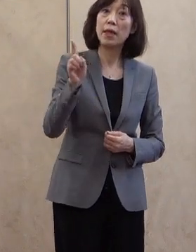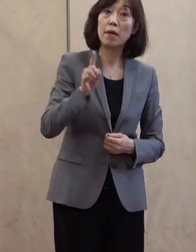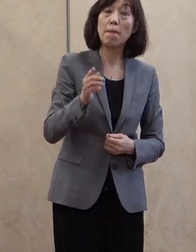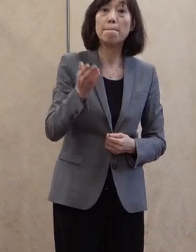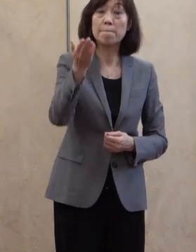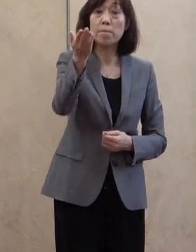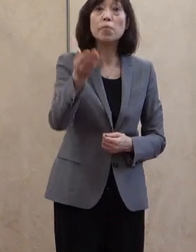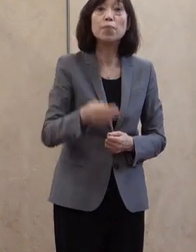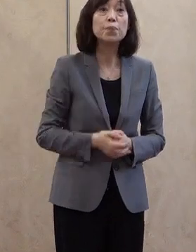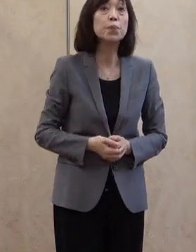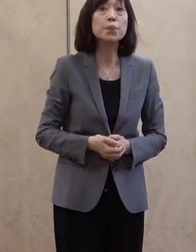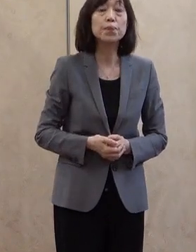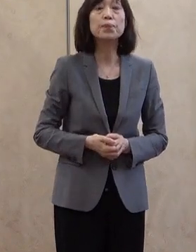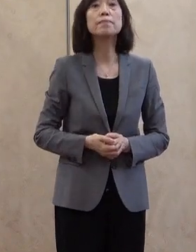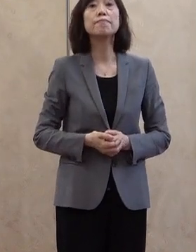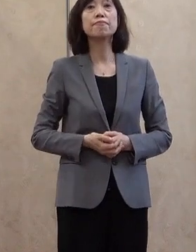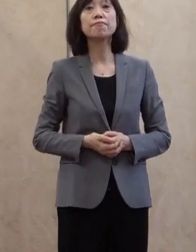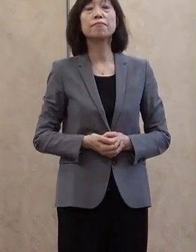ません、